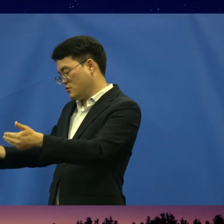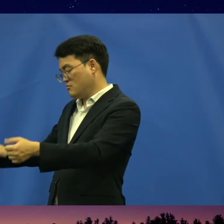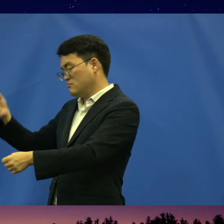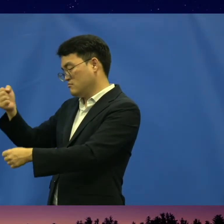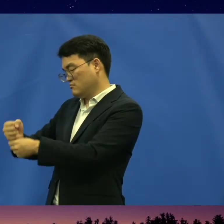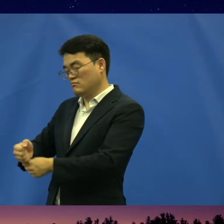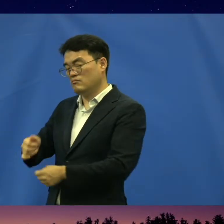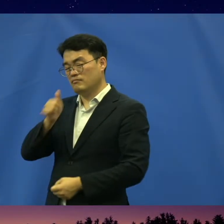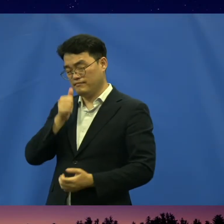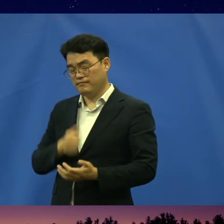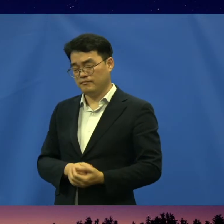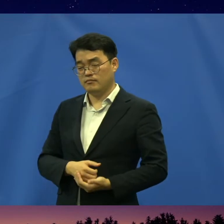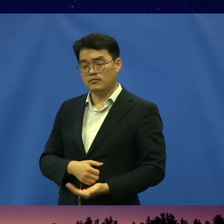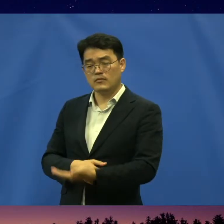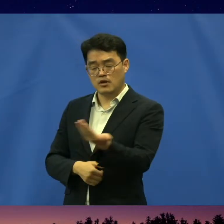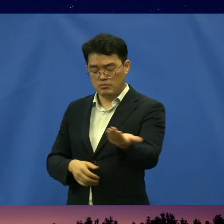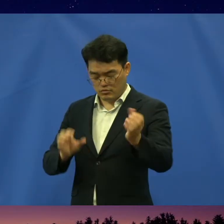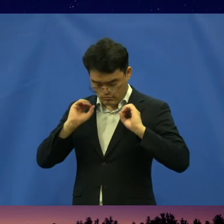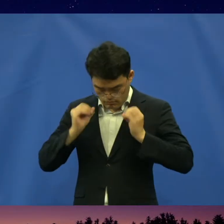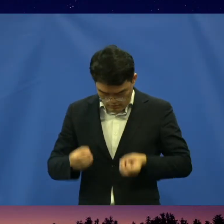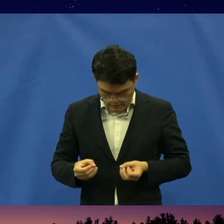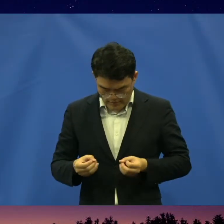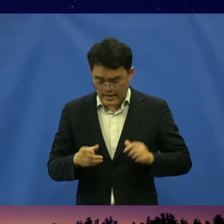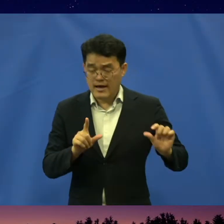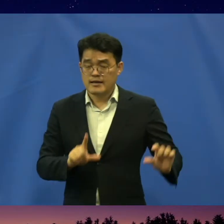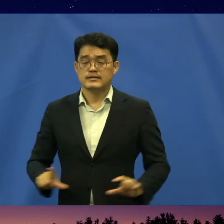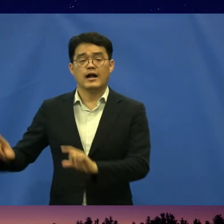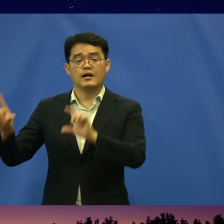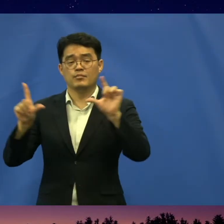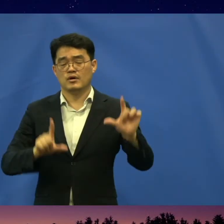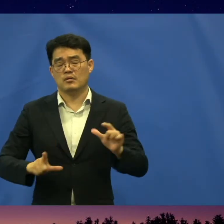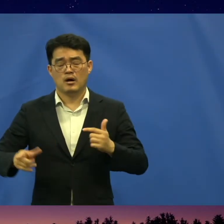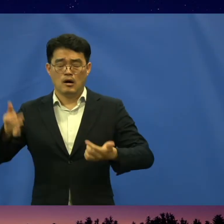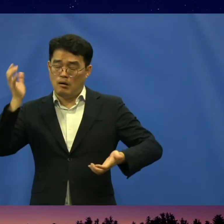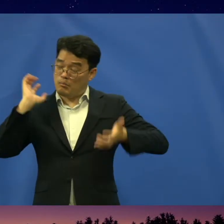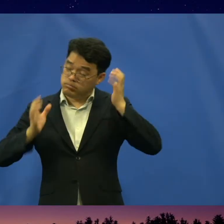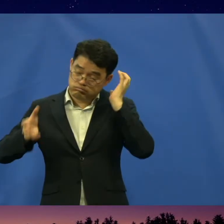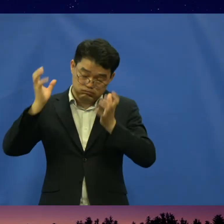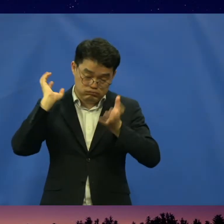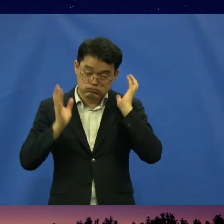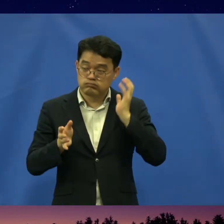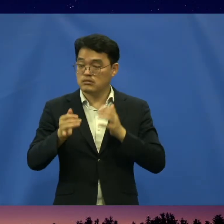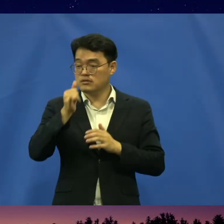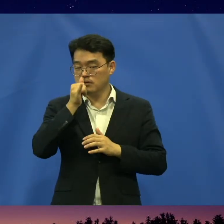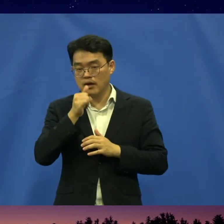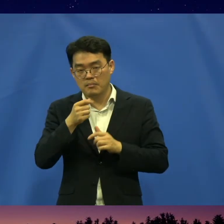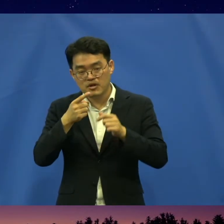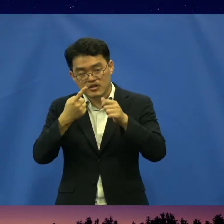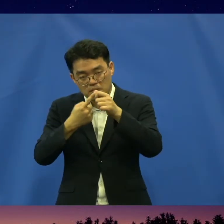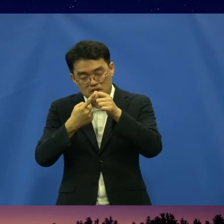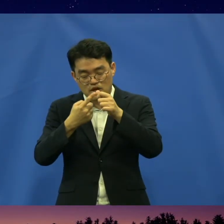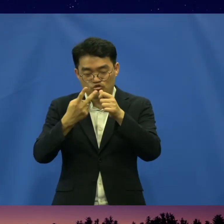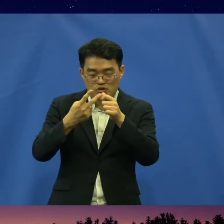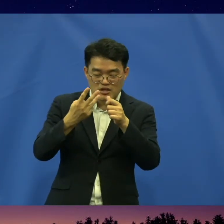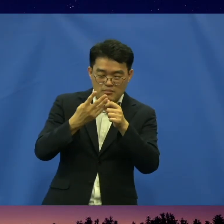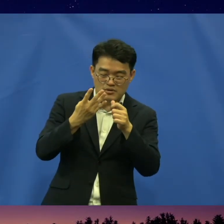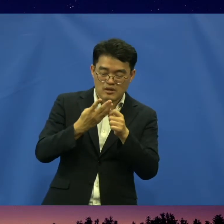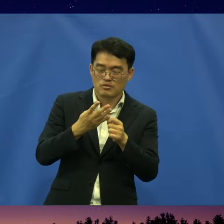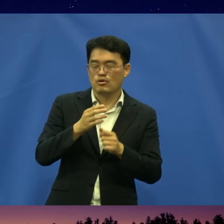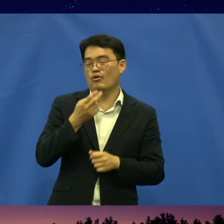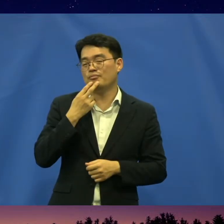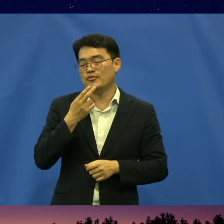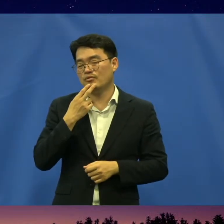우선순위가 없어요. 우선순위. 자신의 삶에 꽂힌 미션이 없어요. 달려가야 될 사명이